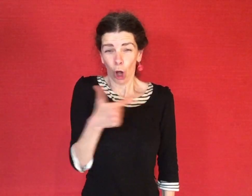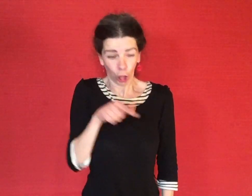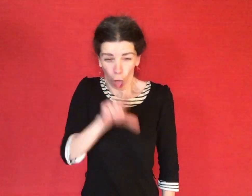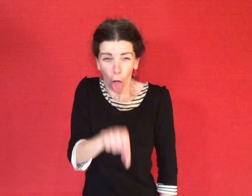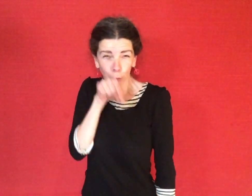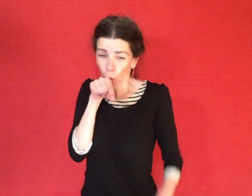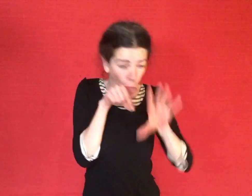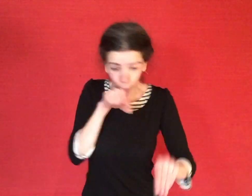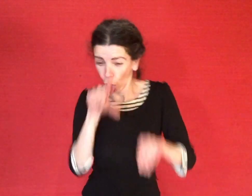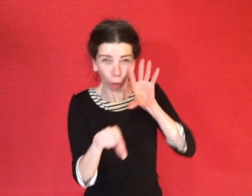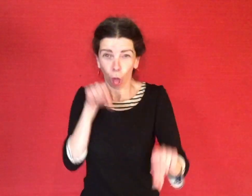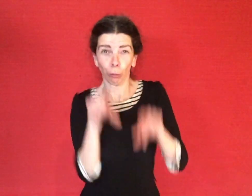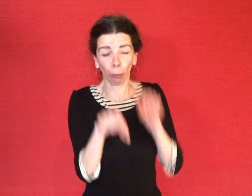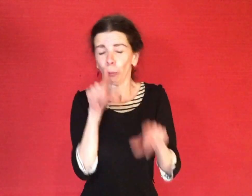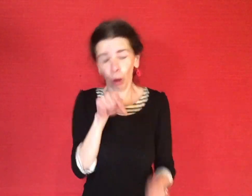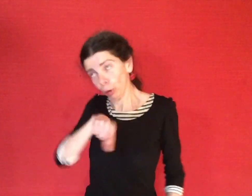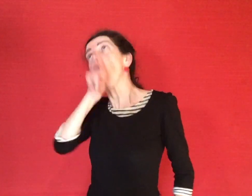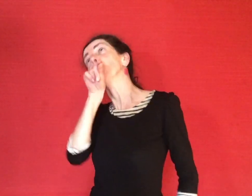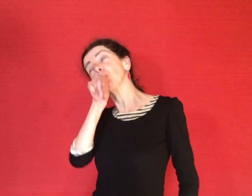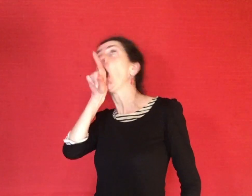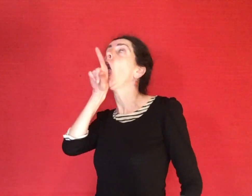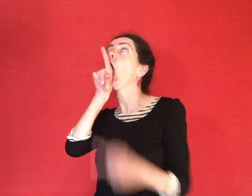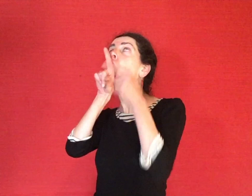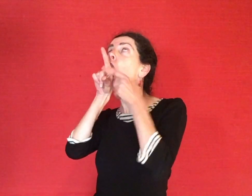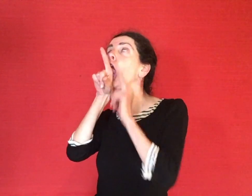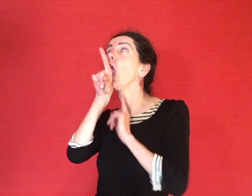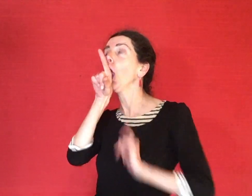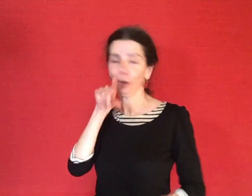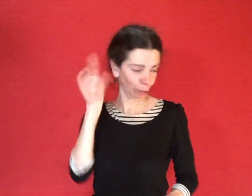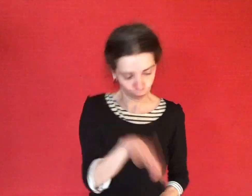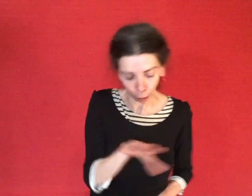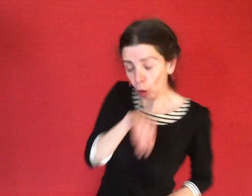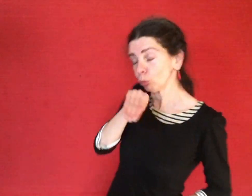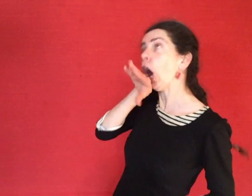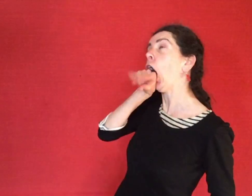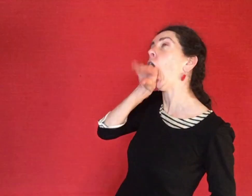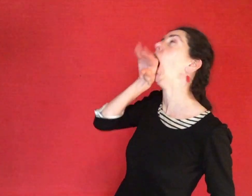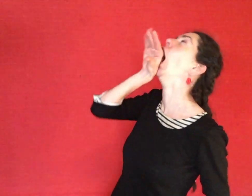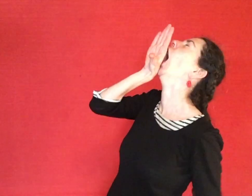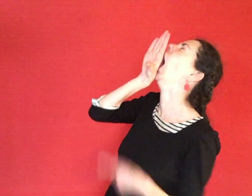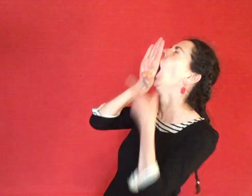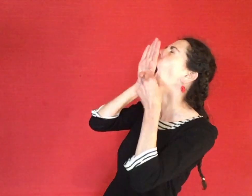Et tous deux se régalent en faisant plein de grimaces rigolotes.